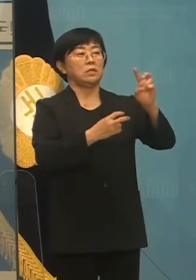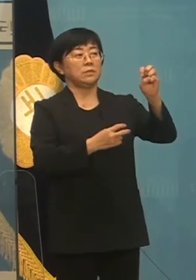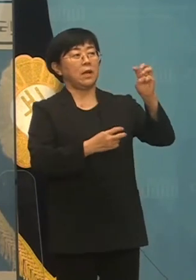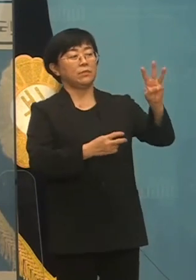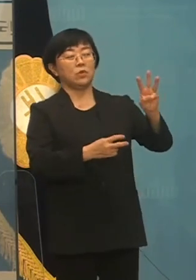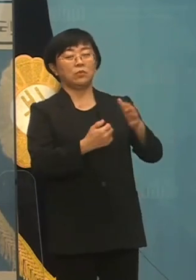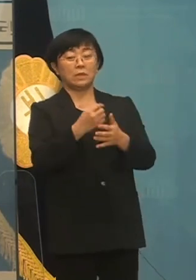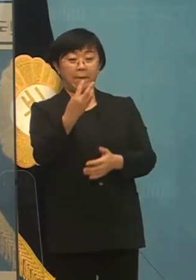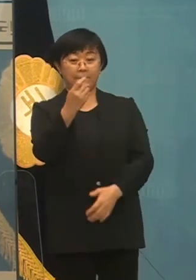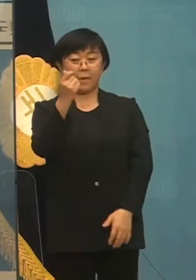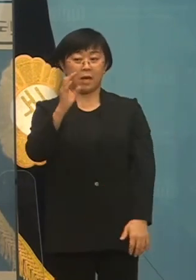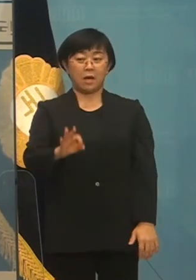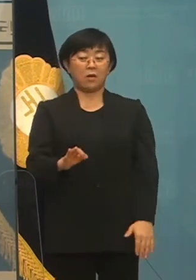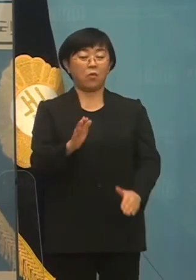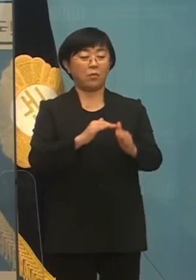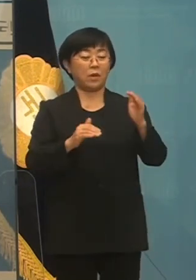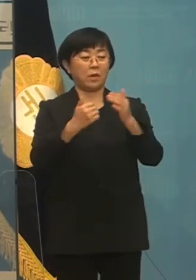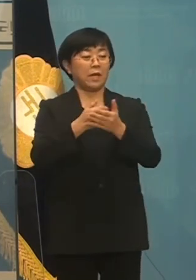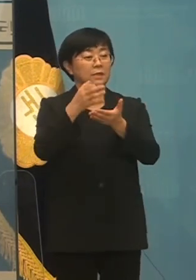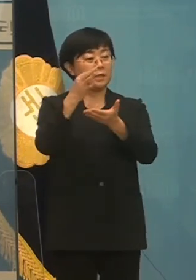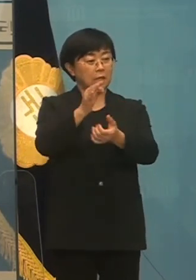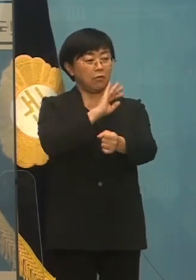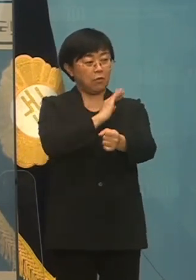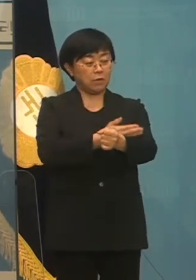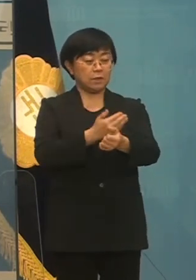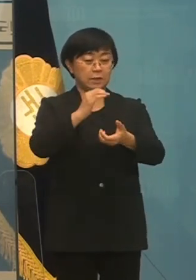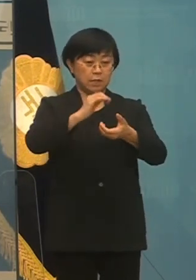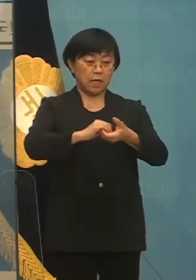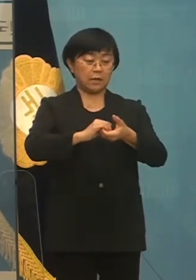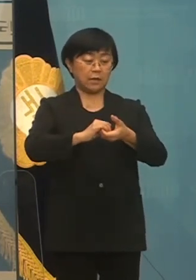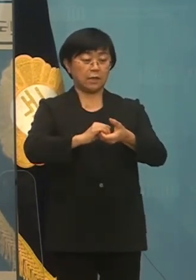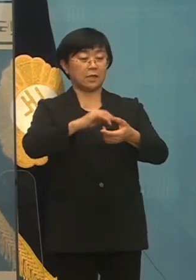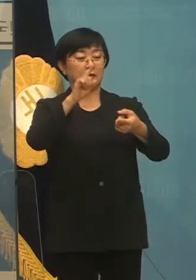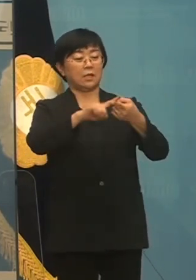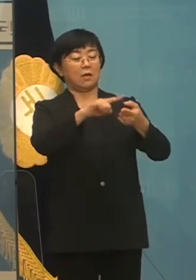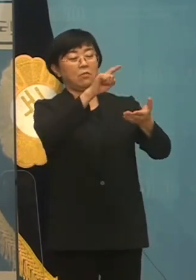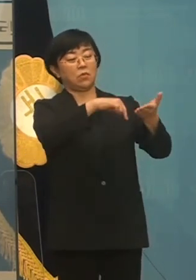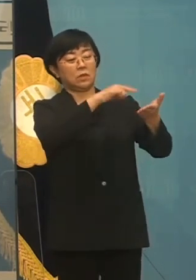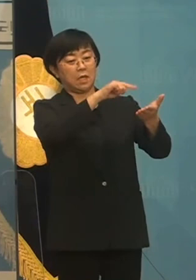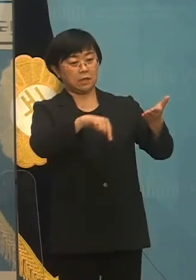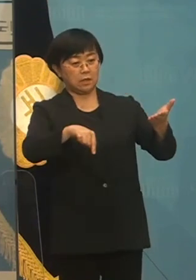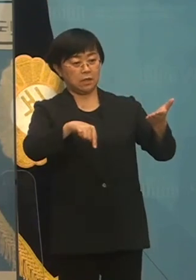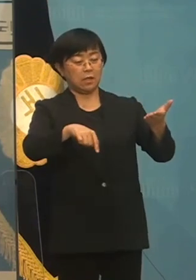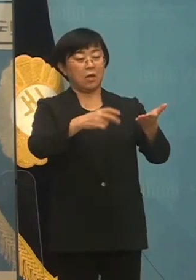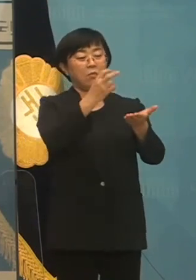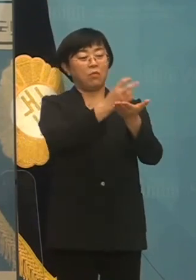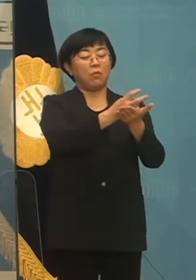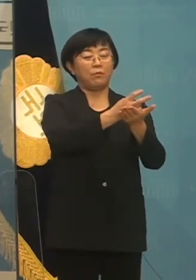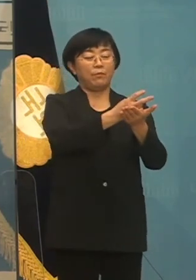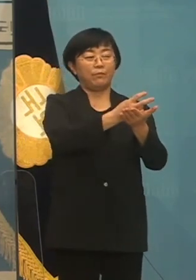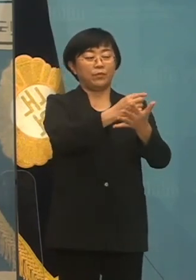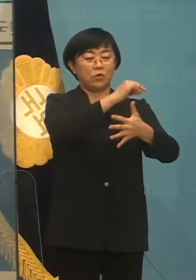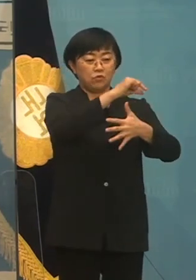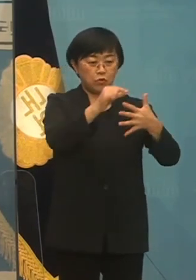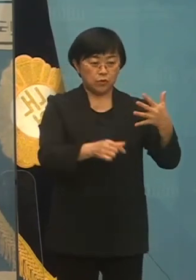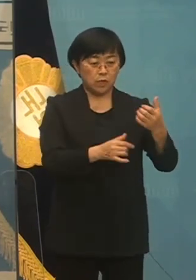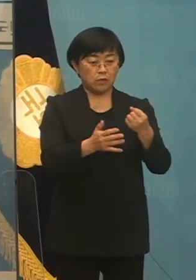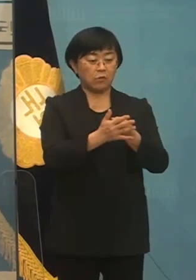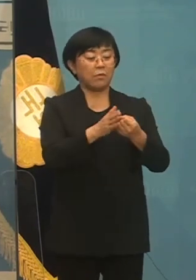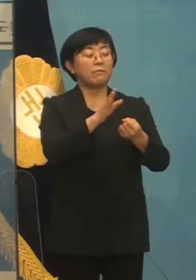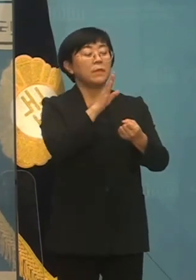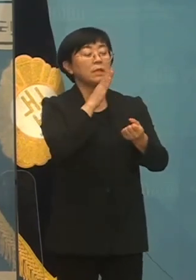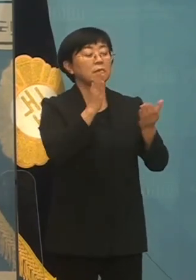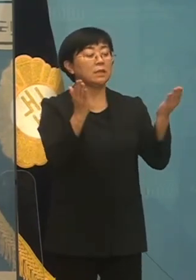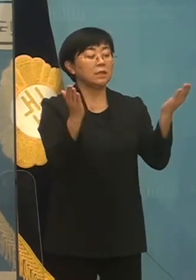공공 필요에 의한 재산권 사용 또는 제한 및 그에 대한 보상은 법률로서 하되 정당한